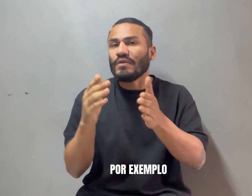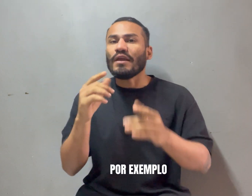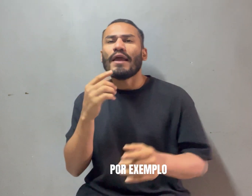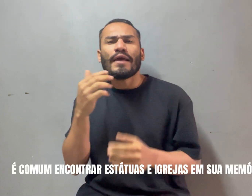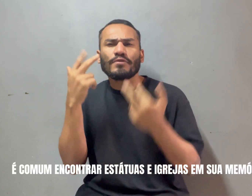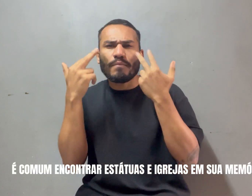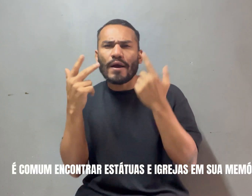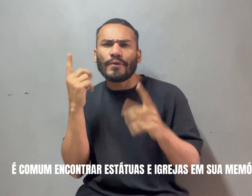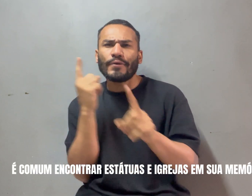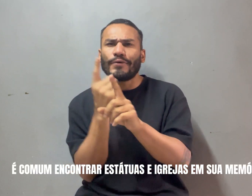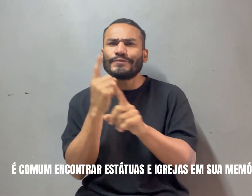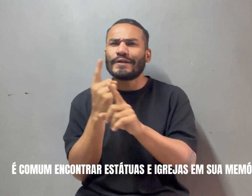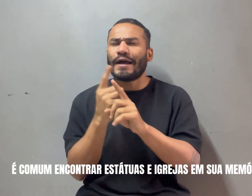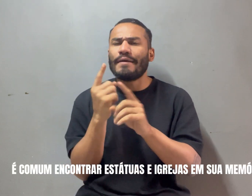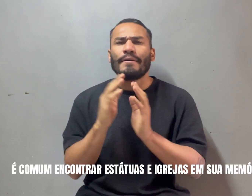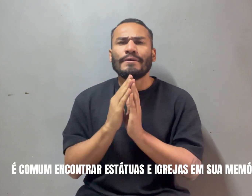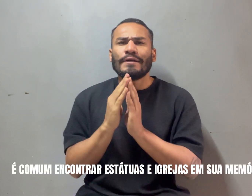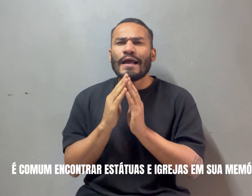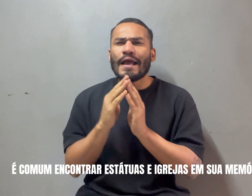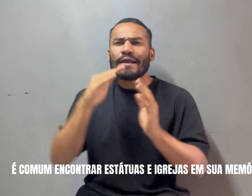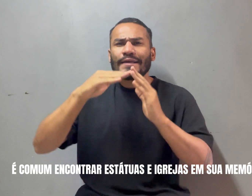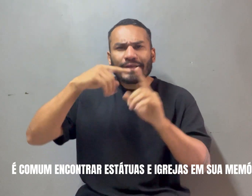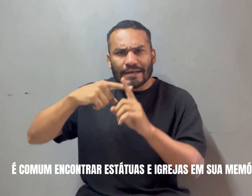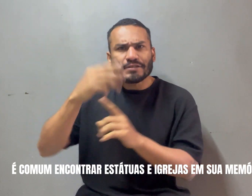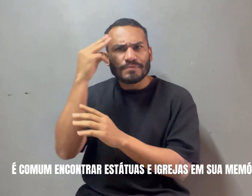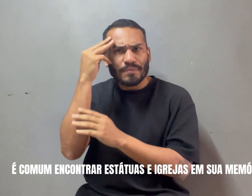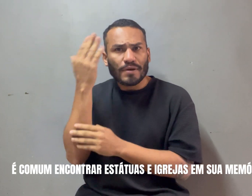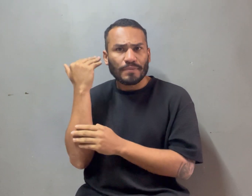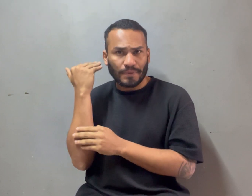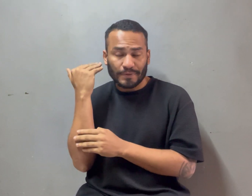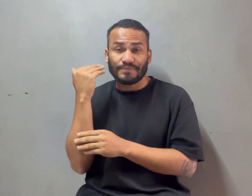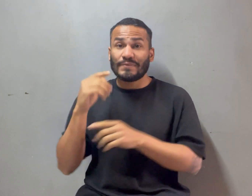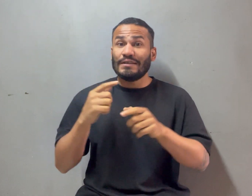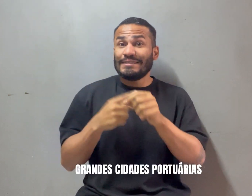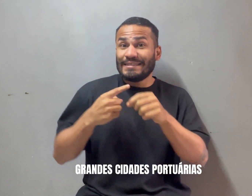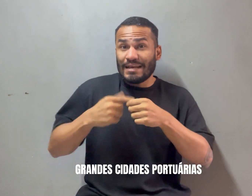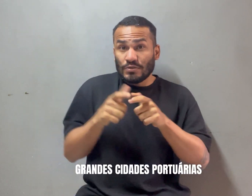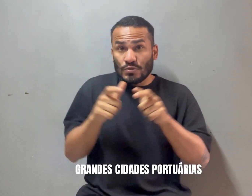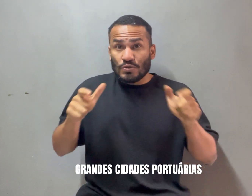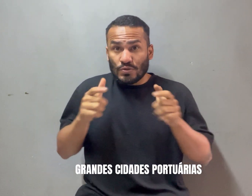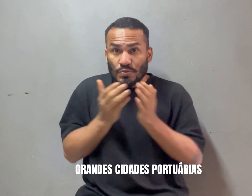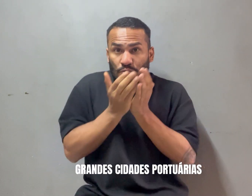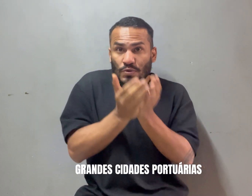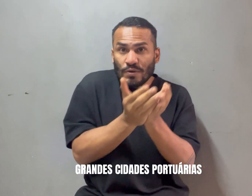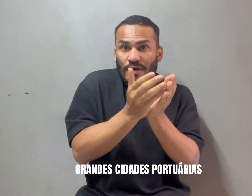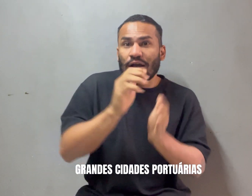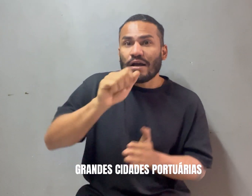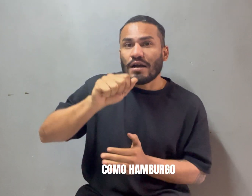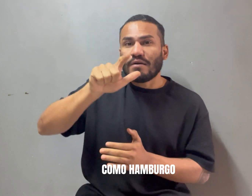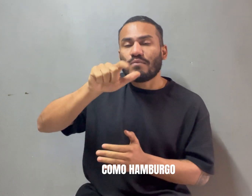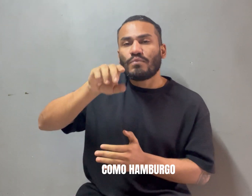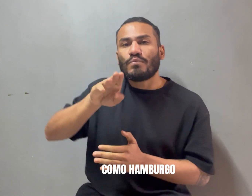exemplo, é comum encontrar estátuas e igrejas em sua memória. Grandes cidades portuárias como